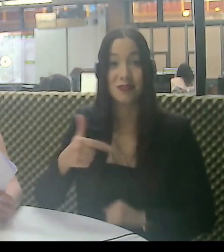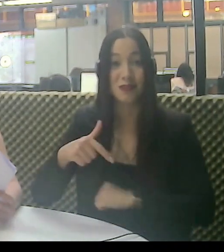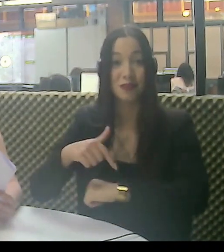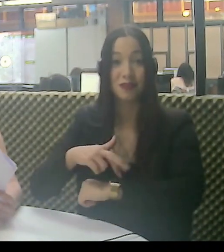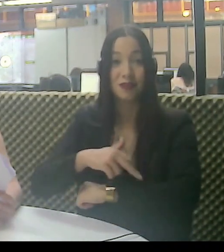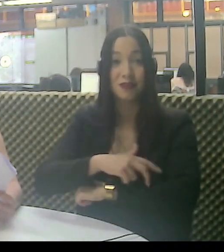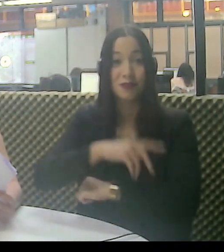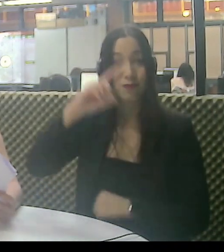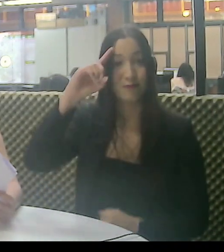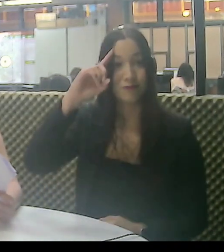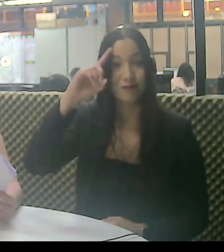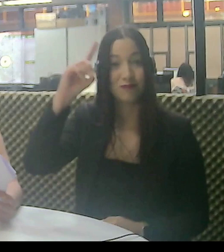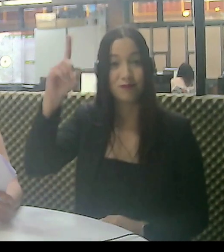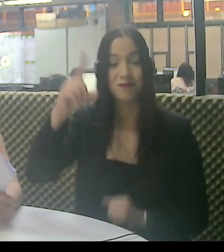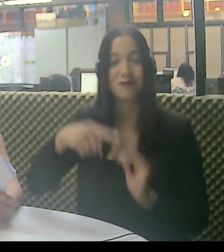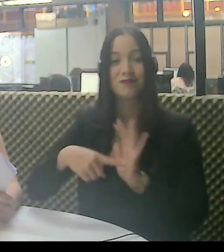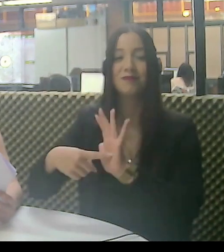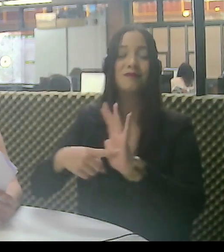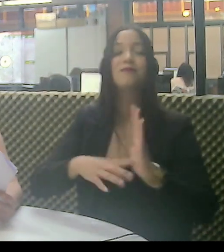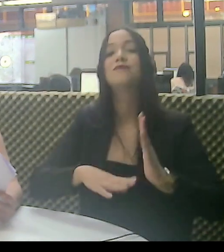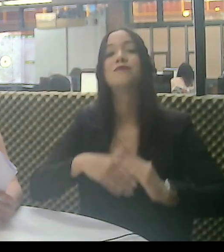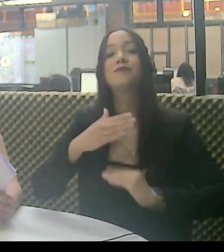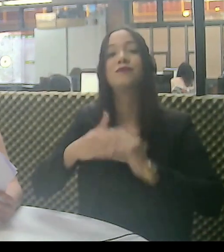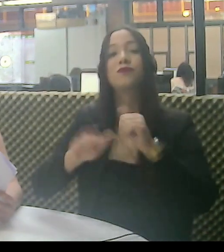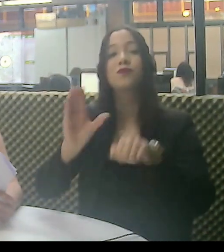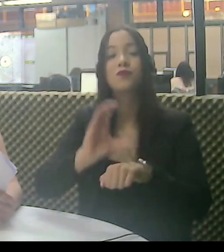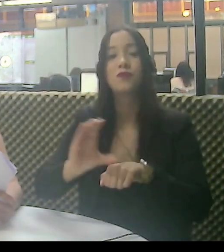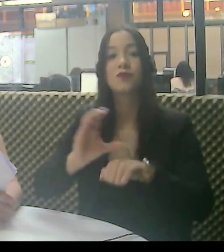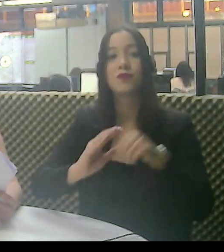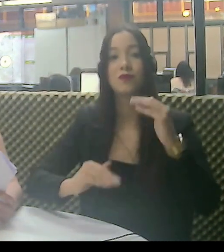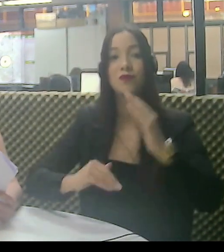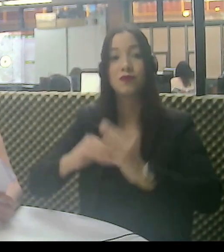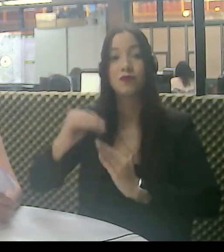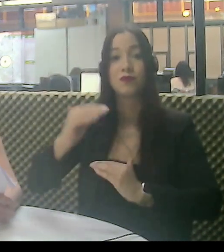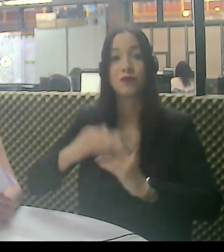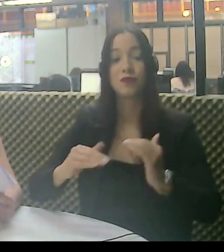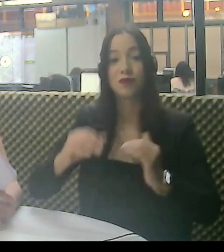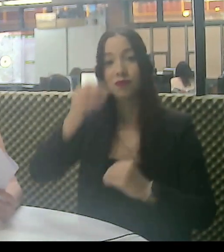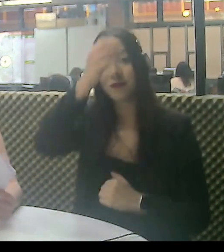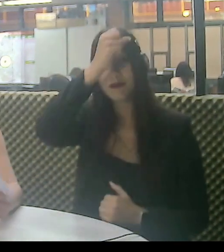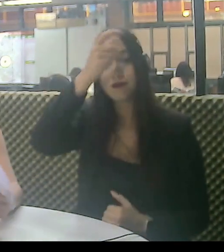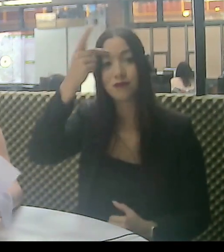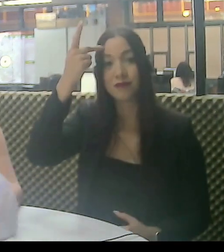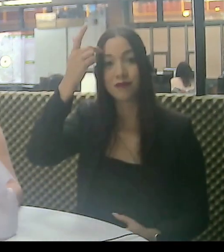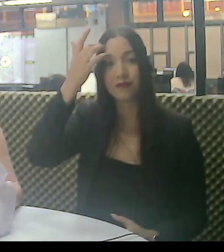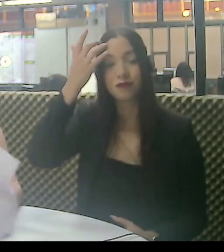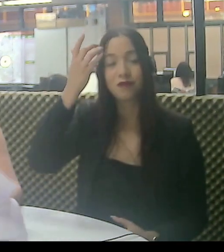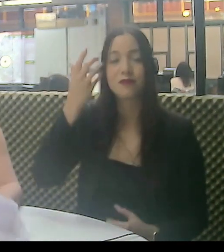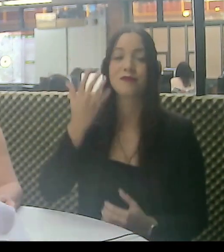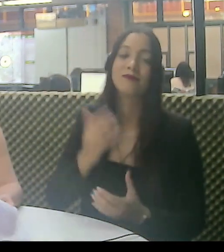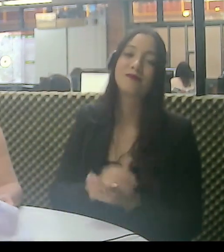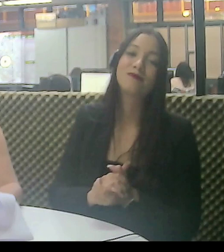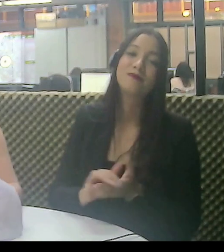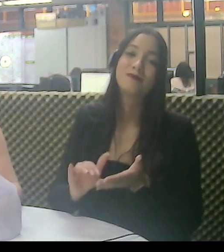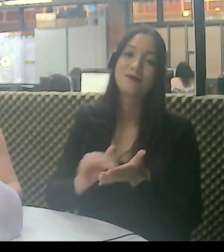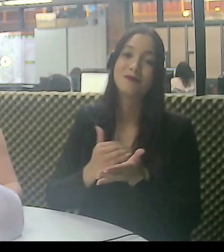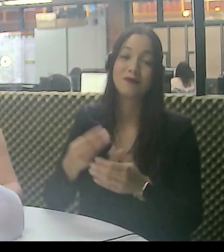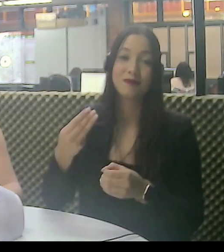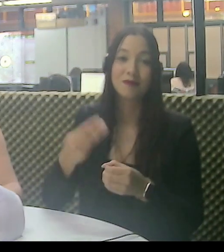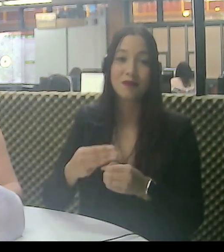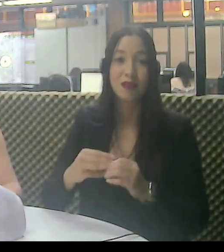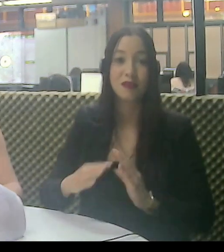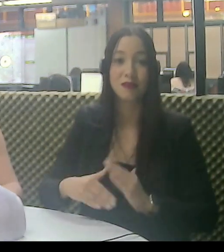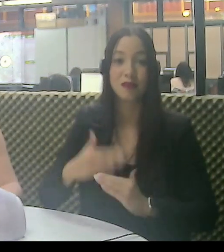Fashion Day mostra trabalhos desenvolvidos nos cursos profissionalizantes da prefeitura a Secretaria Municipal